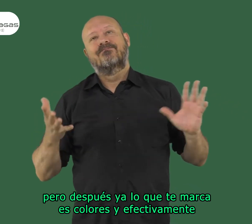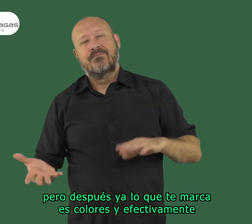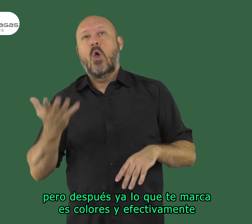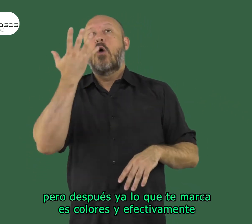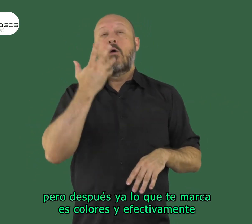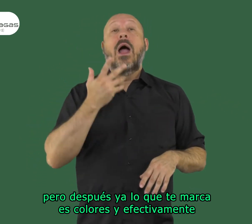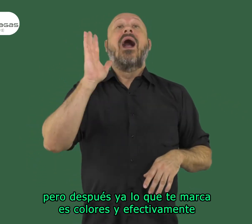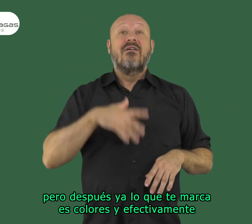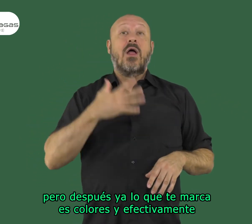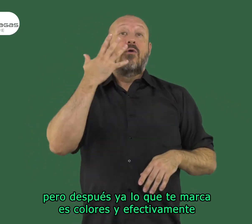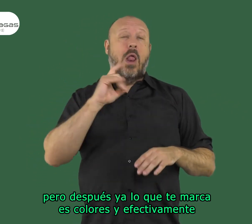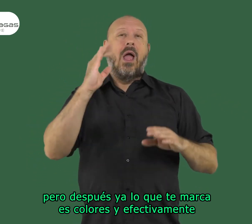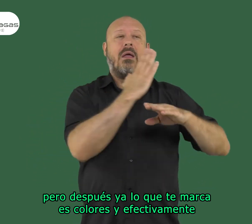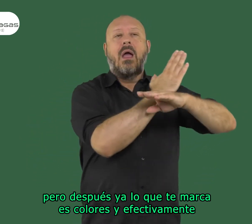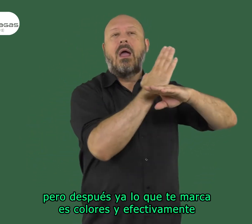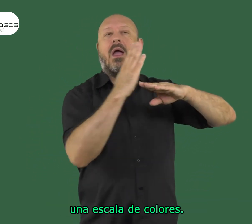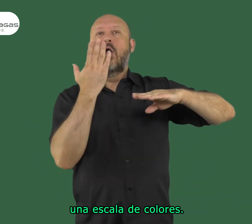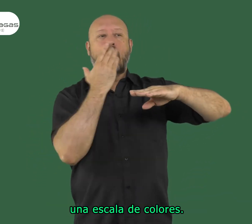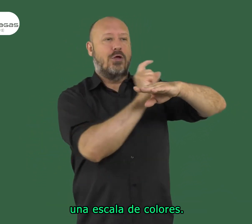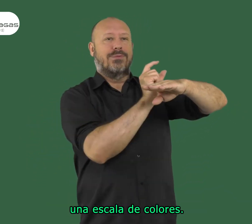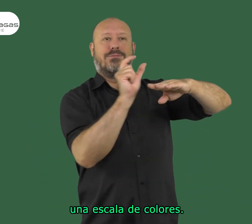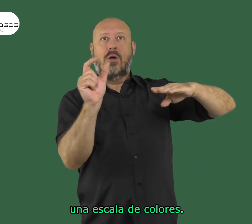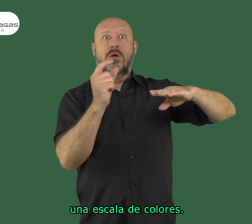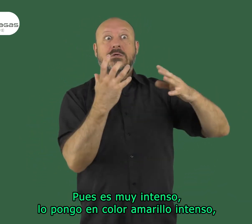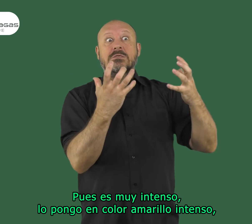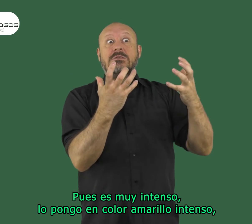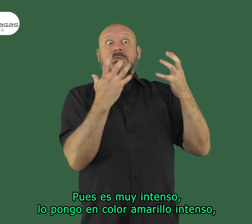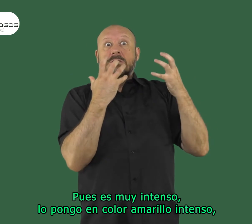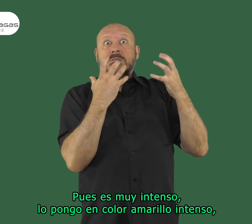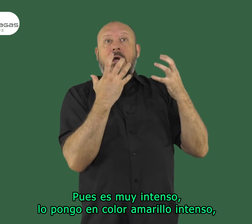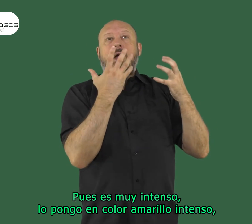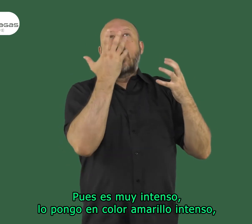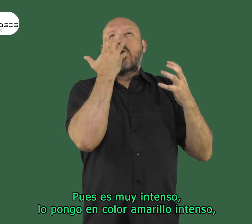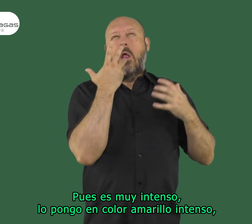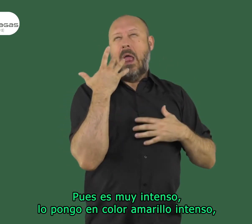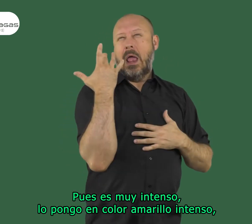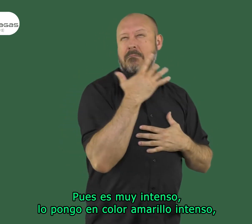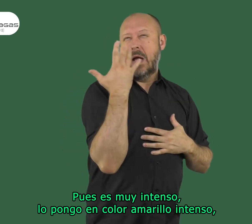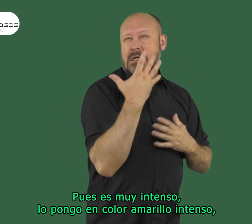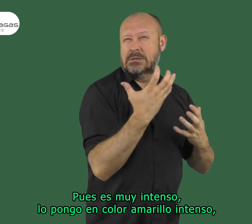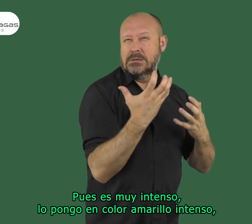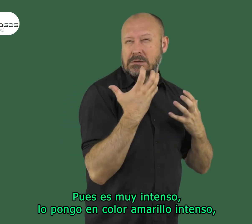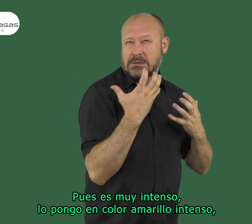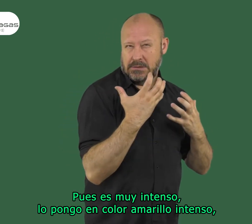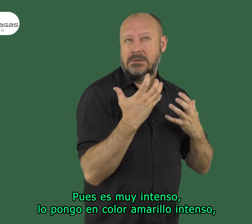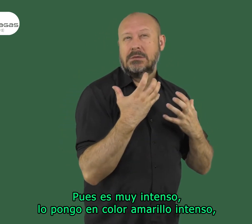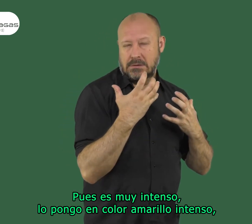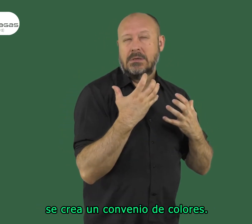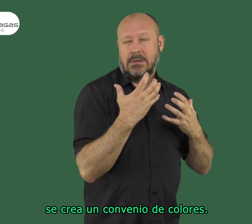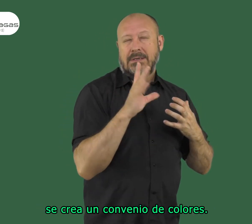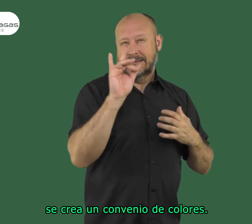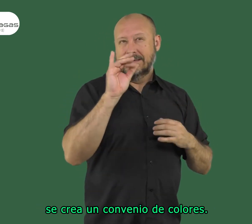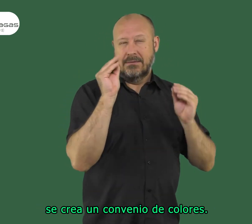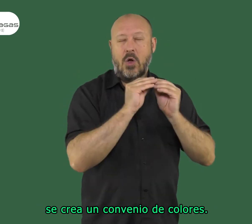pero después ya lo que te marca es colores, y efectivamente hay una escala de colores, pues el muy intenso lo pongo en color amarillo